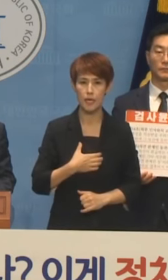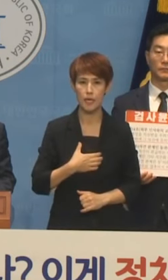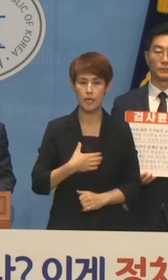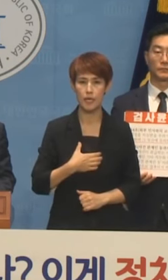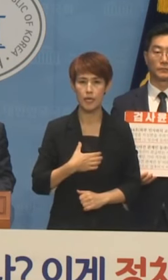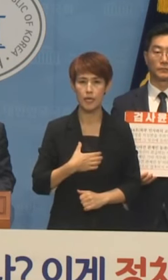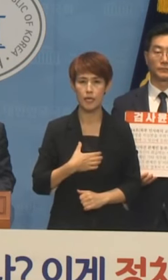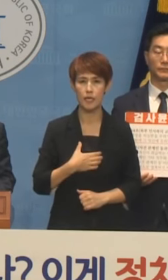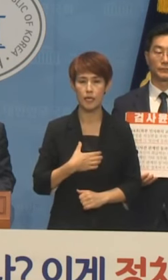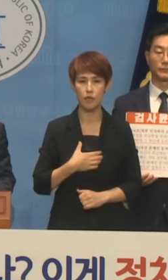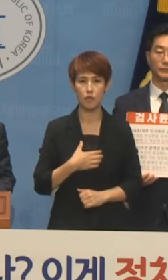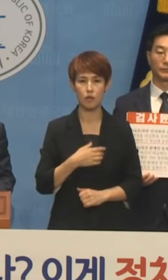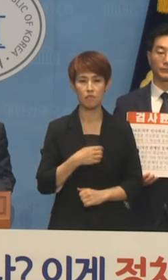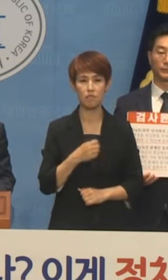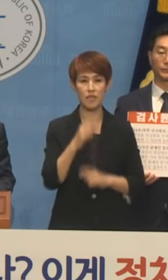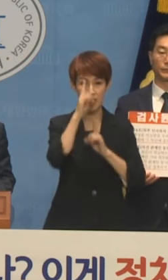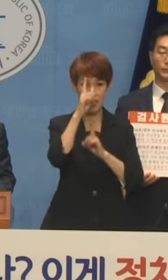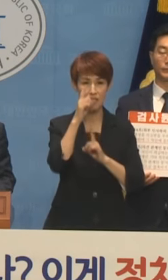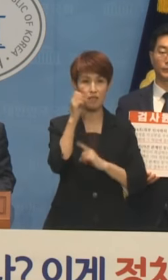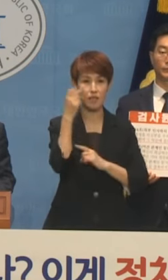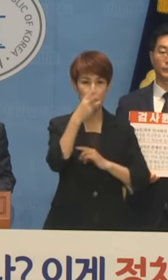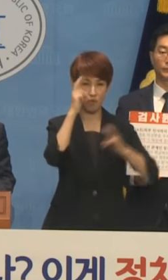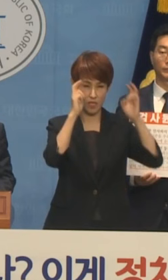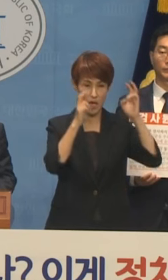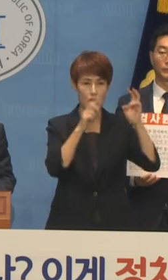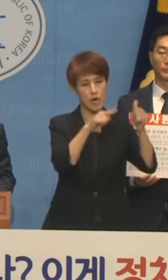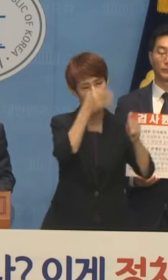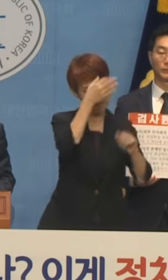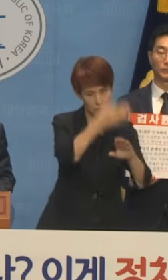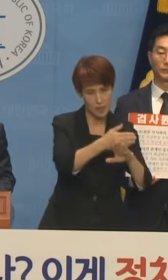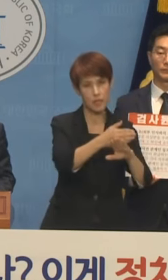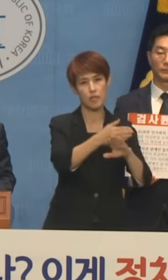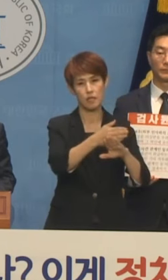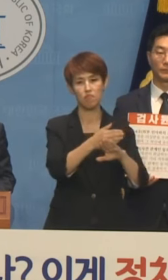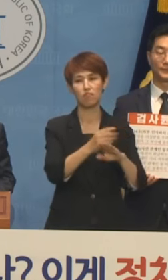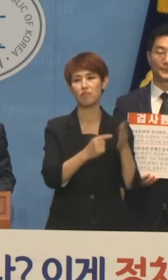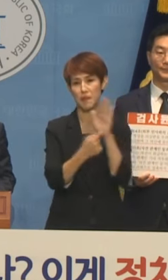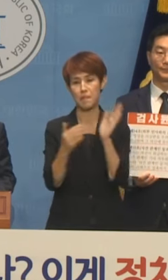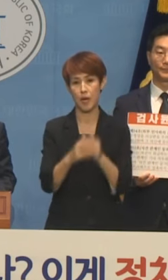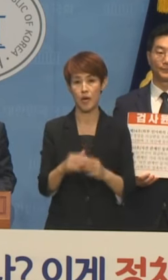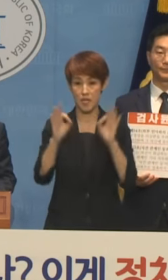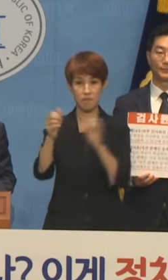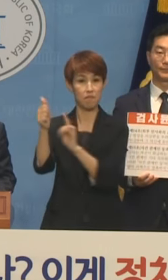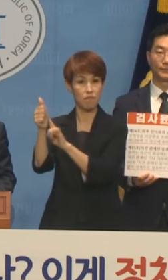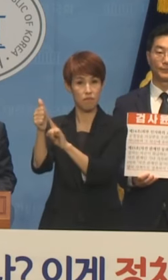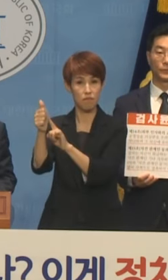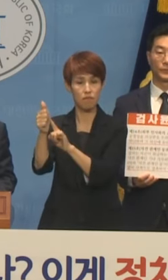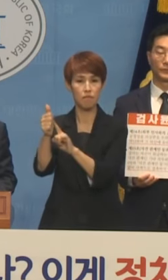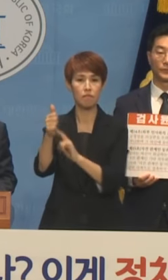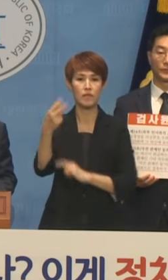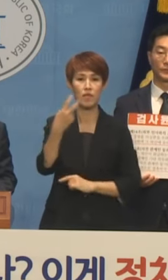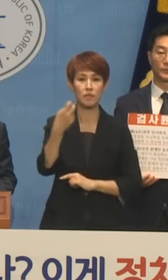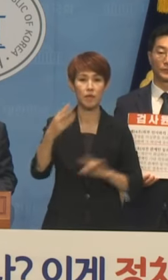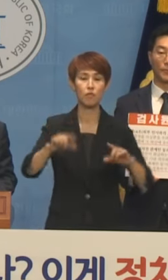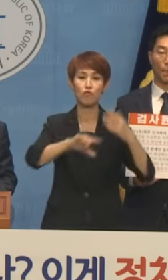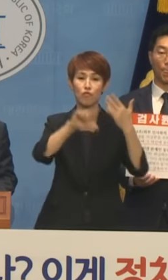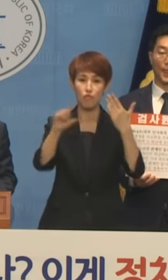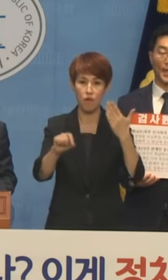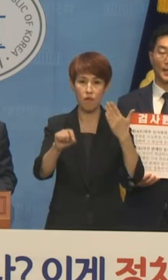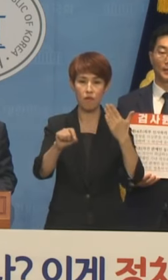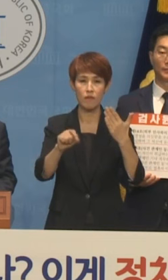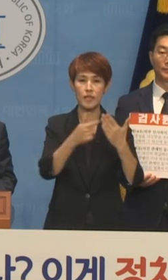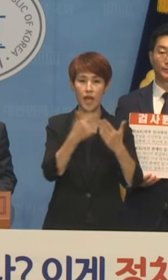우려하거나 이재용에 대한 미안함을 표시하는 취지의 발언도 했습니다. 한편 김영철 검사는 2023년 9월